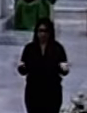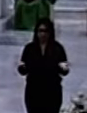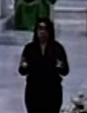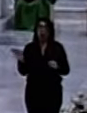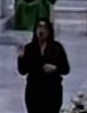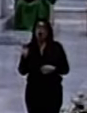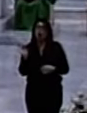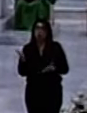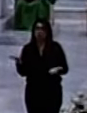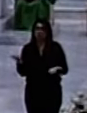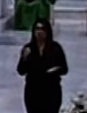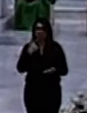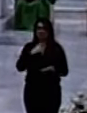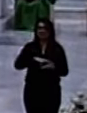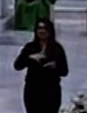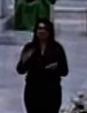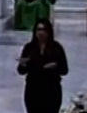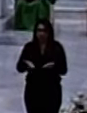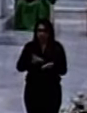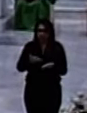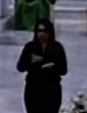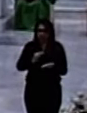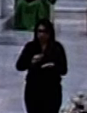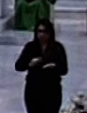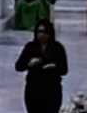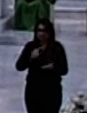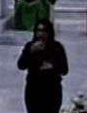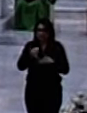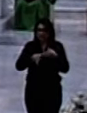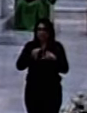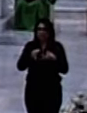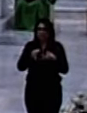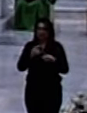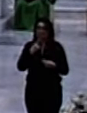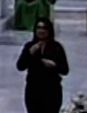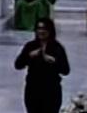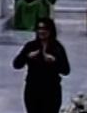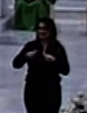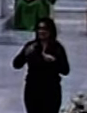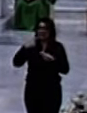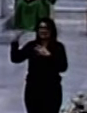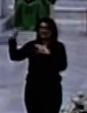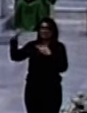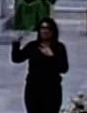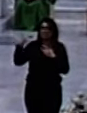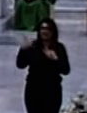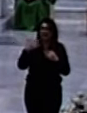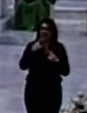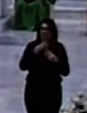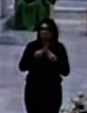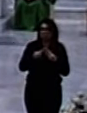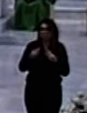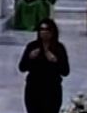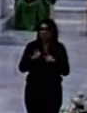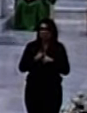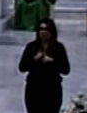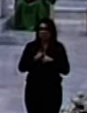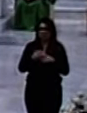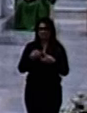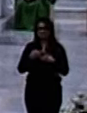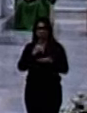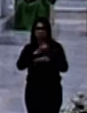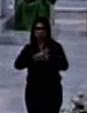Oppure nella pagina di Vangelo ci viene detto con la voce di questo spirito impuro che cerca di impedire a Gesù di